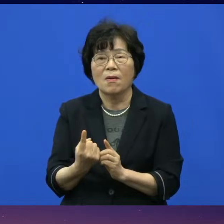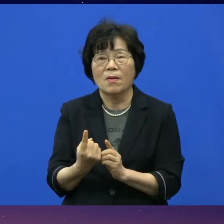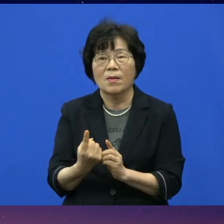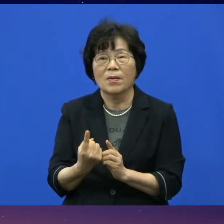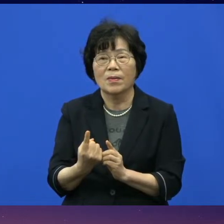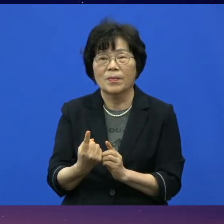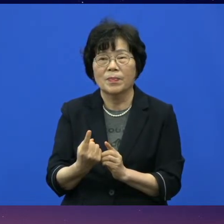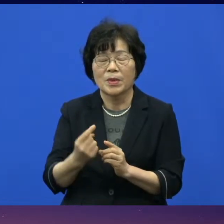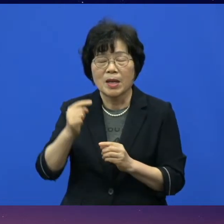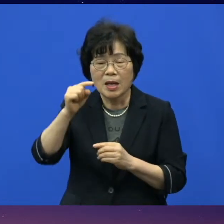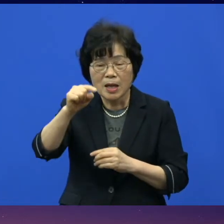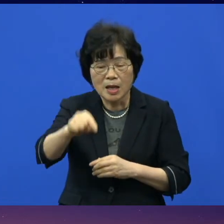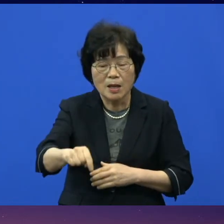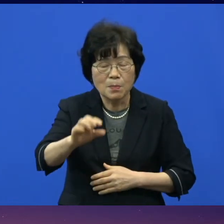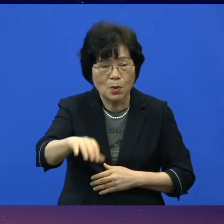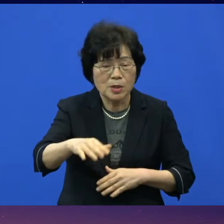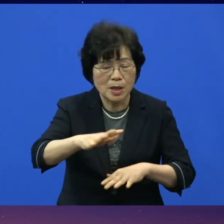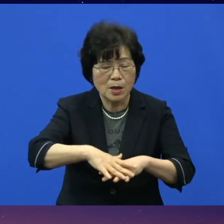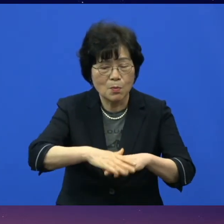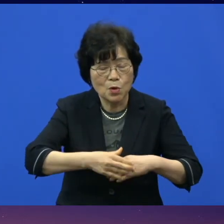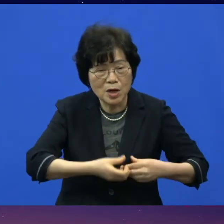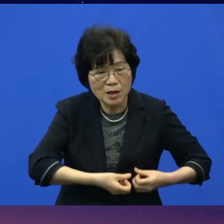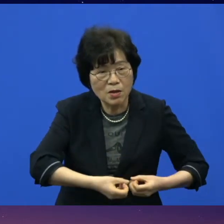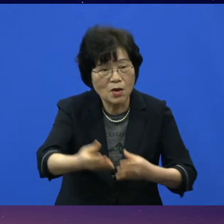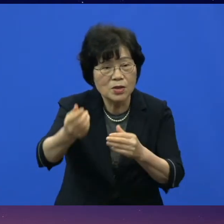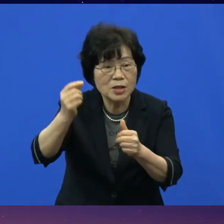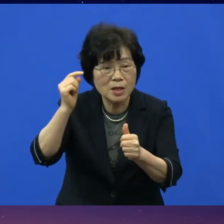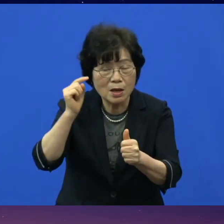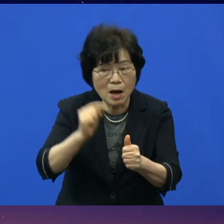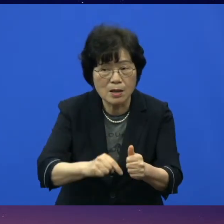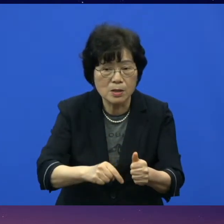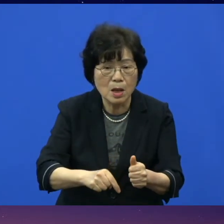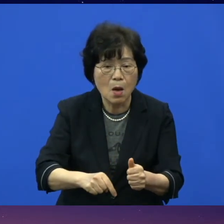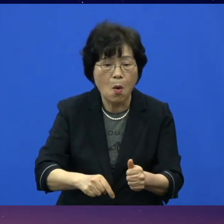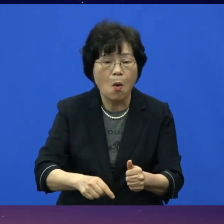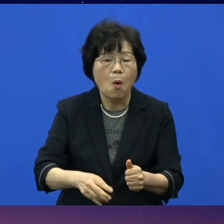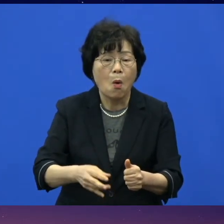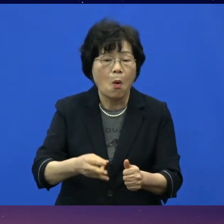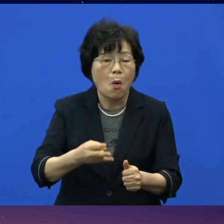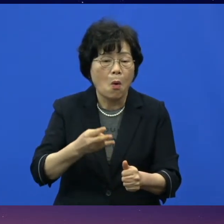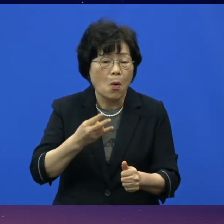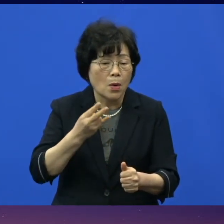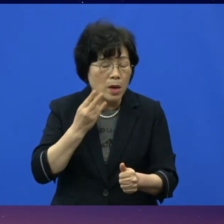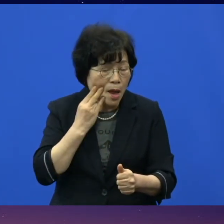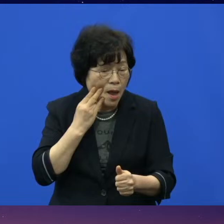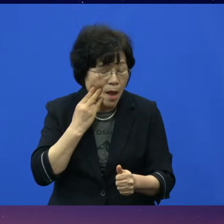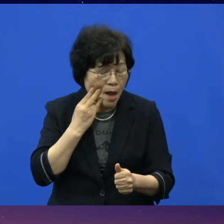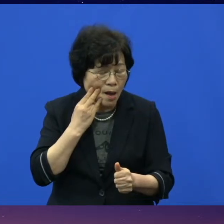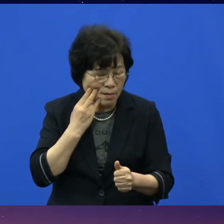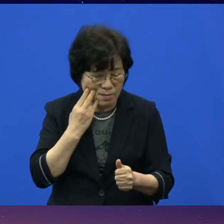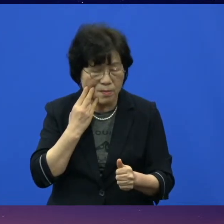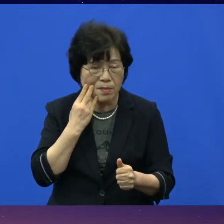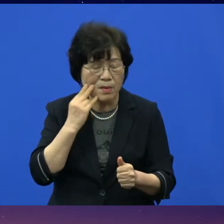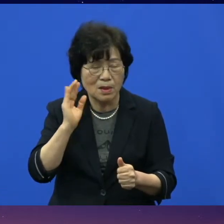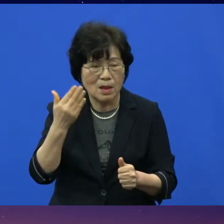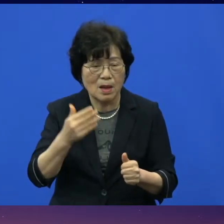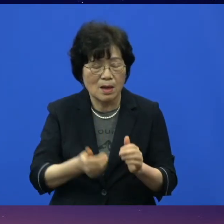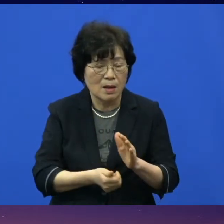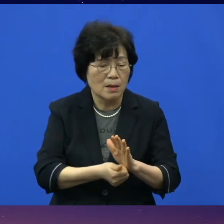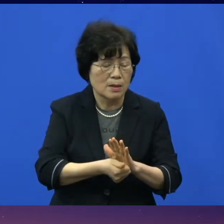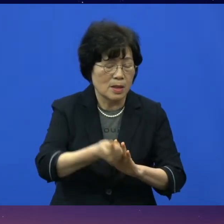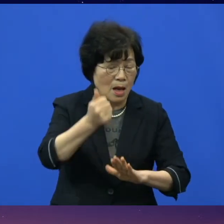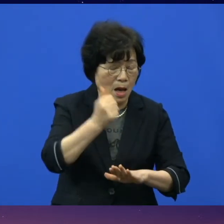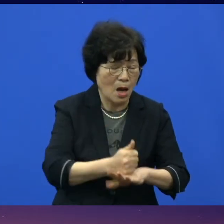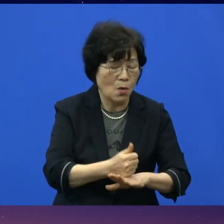그래서 깊은 데로 와서 그 물을 던져라 하니까 그 말이 들어오는 거예요. 그냥 성공하고 그냥 자기가 원하는